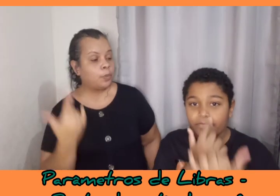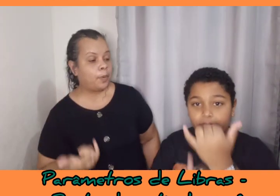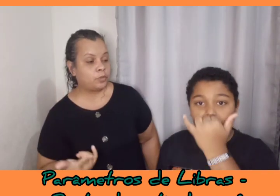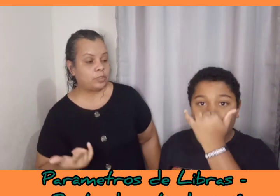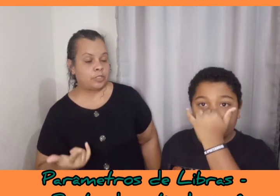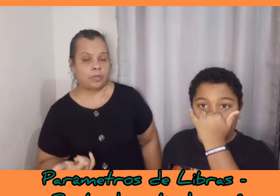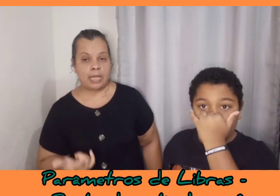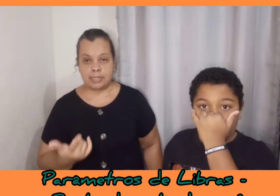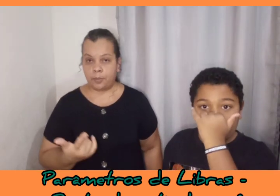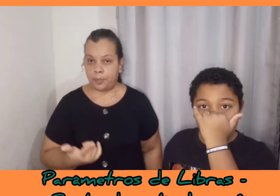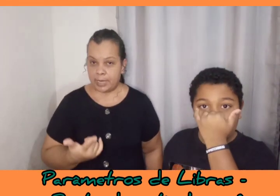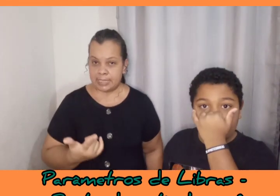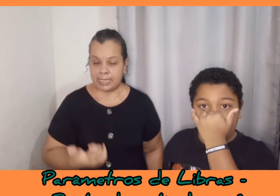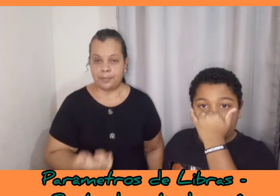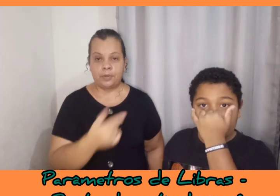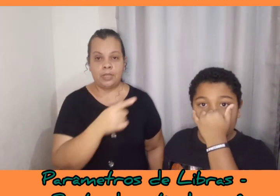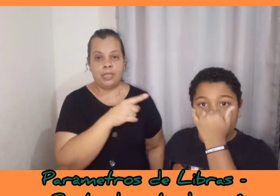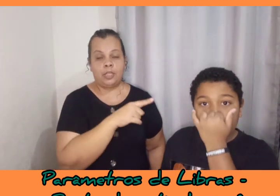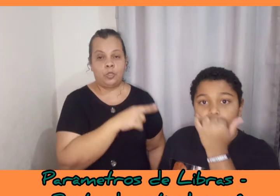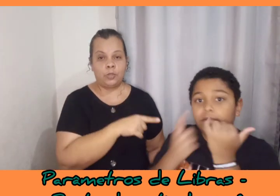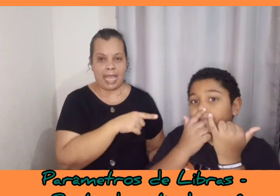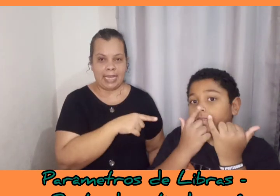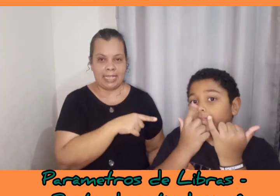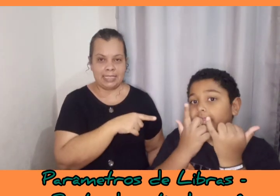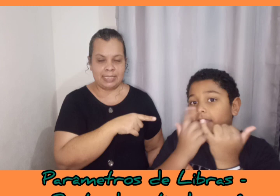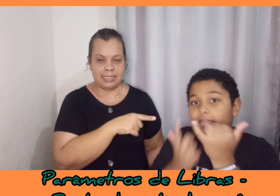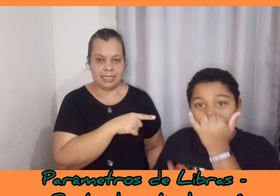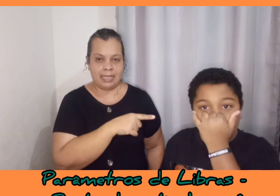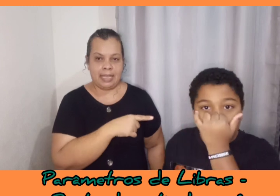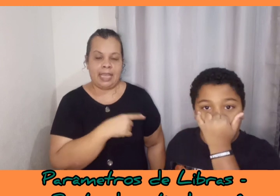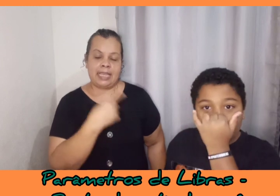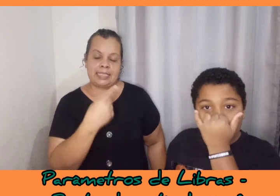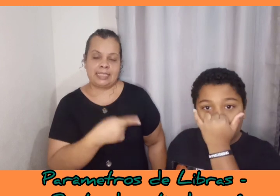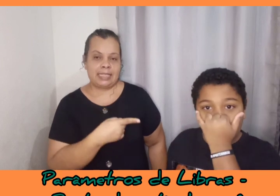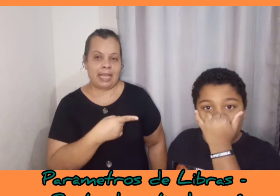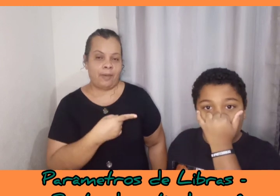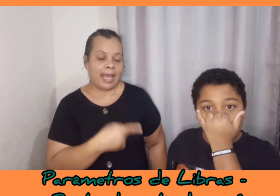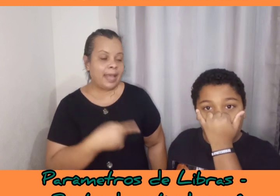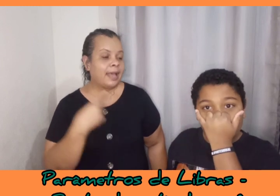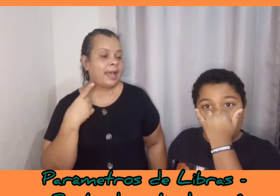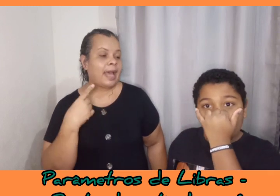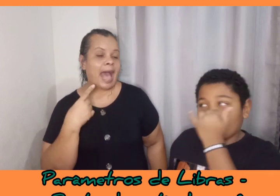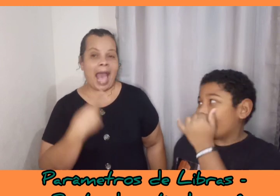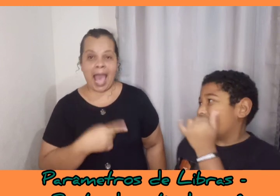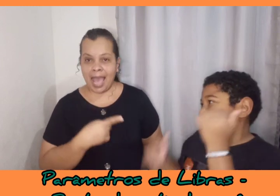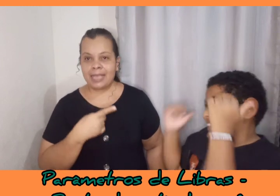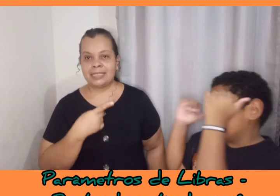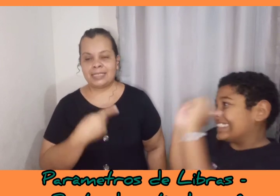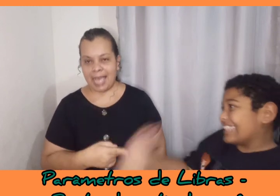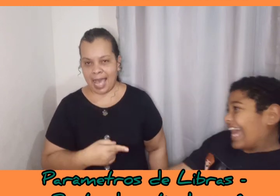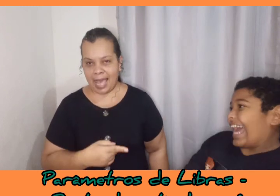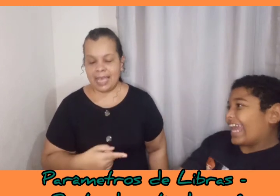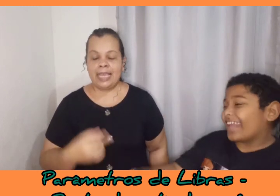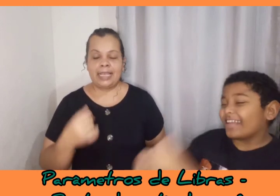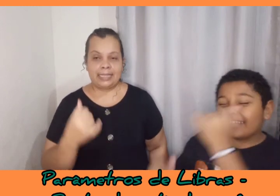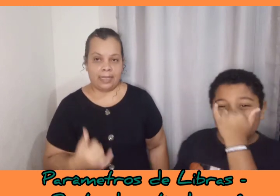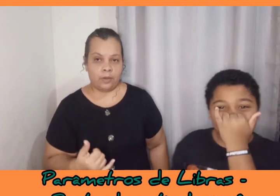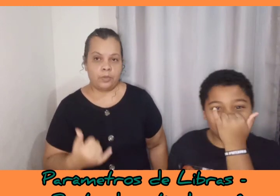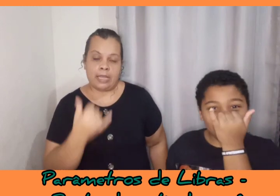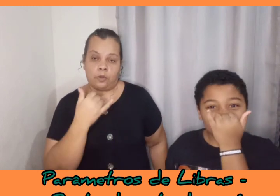ponto de articulação, por exemplo, no nariz, esse sinal é azar. Então, quando a